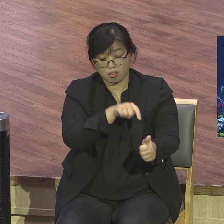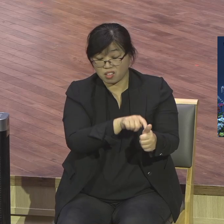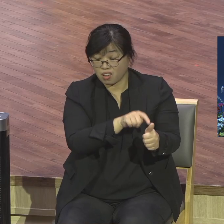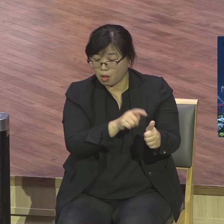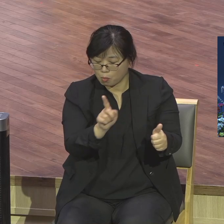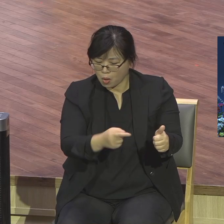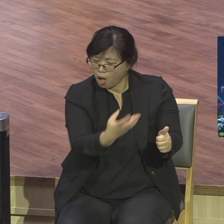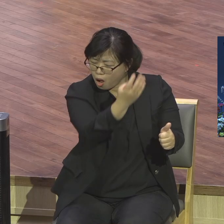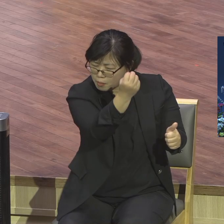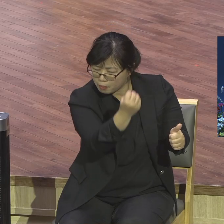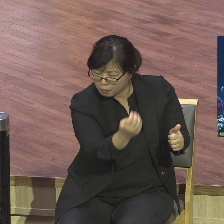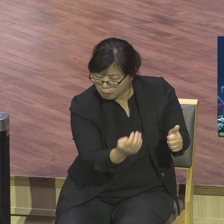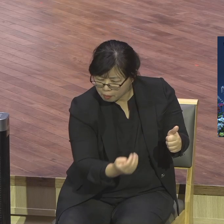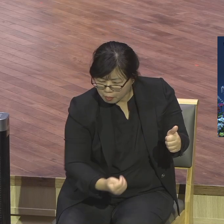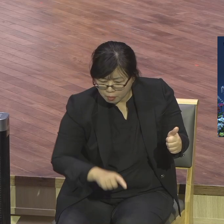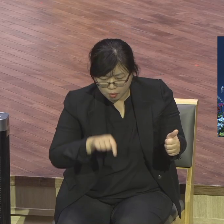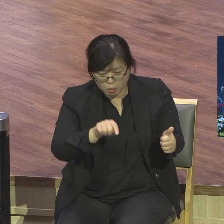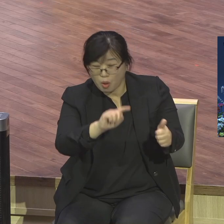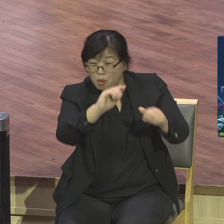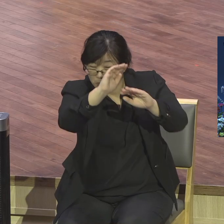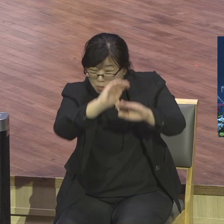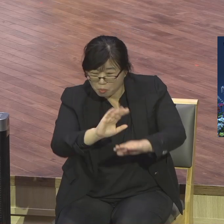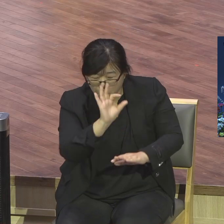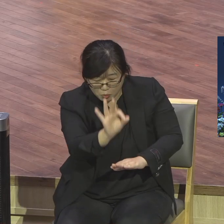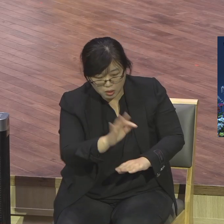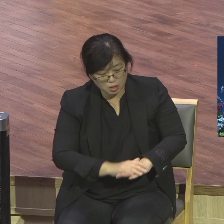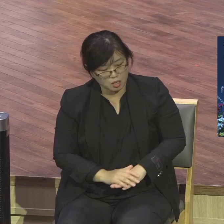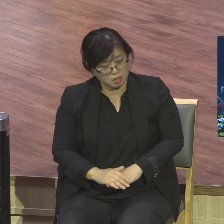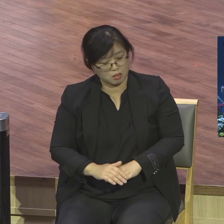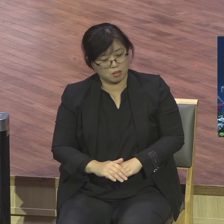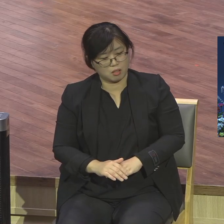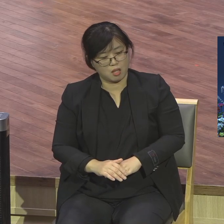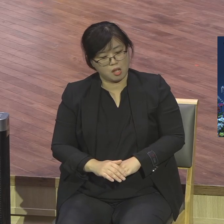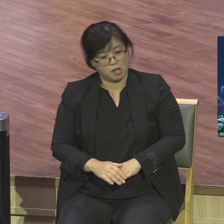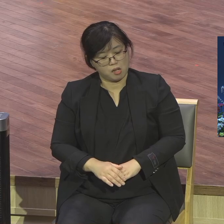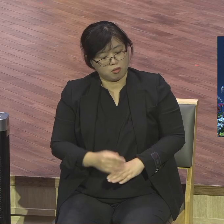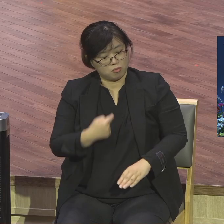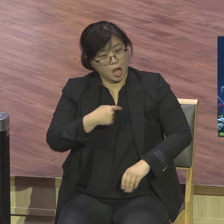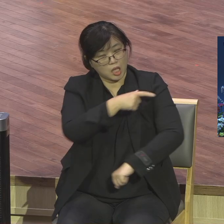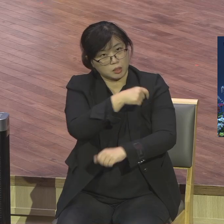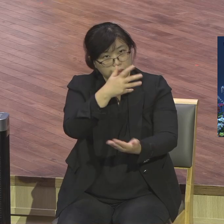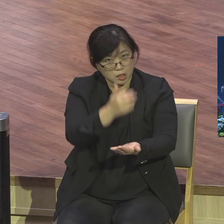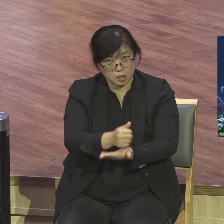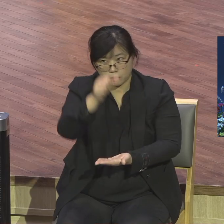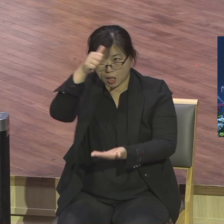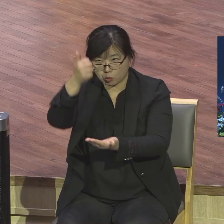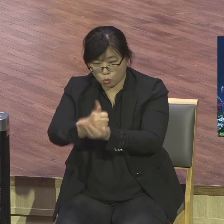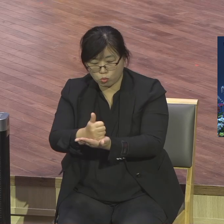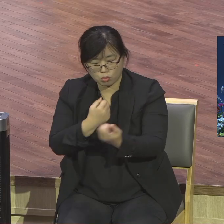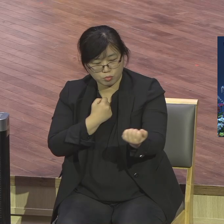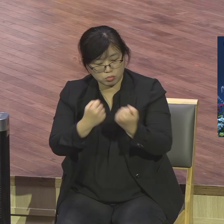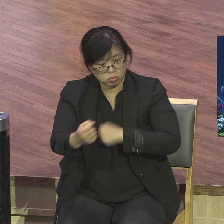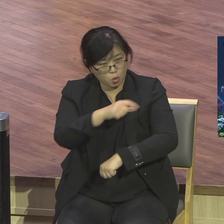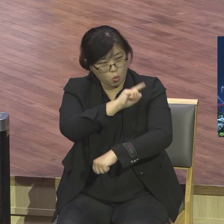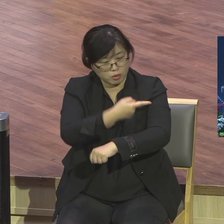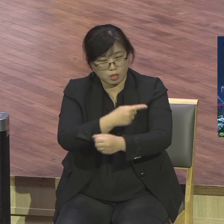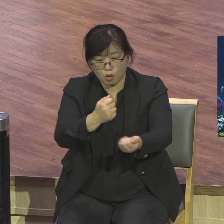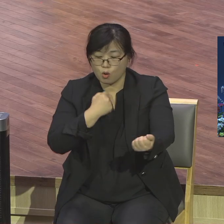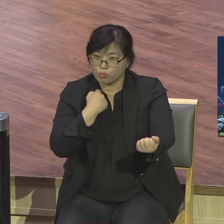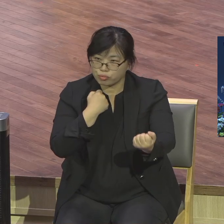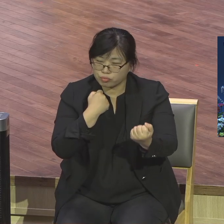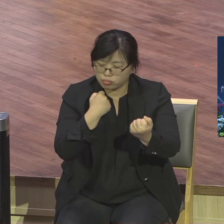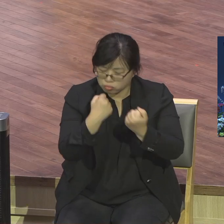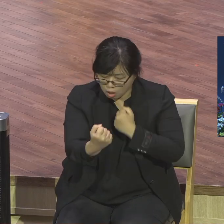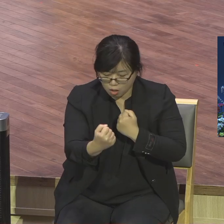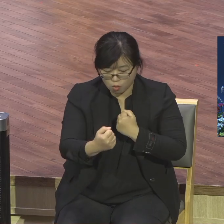아세요? 한 사람 한 사람 세밀하게 기도하고 세밀하게 분수하고 왜? 그 역제 상태 알아야 되니까 아니 그냥